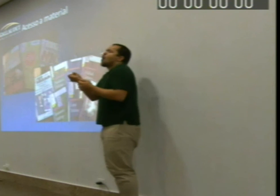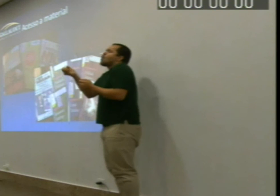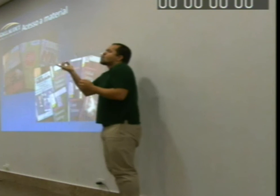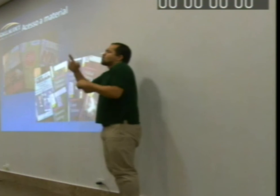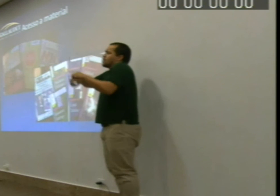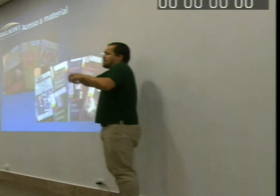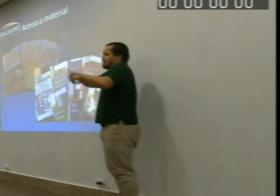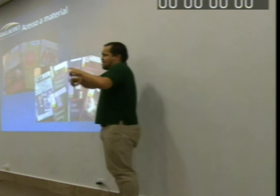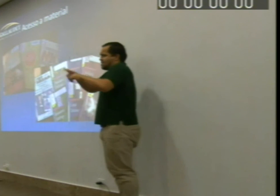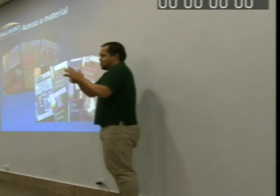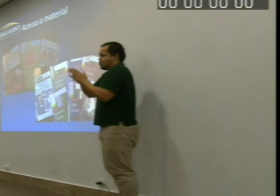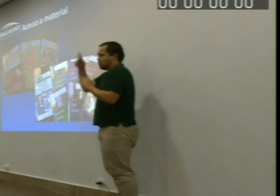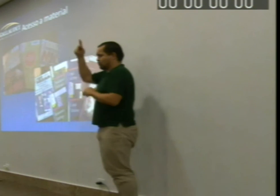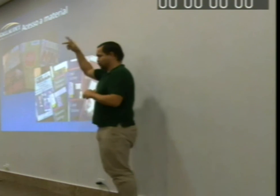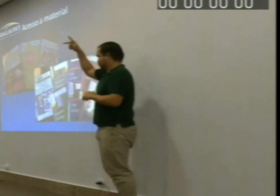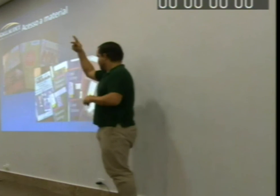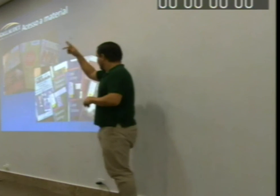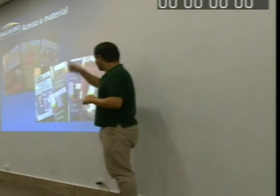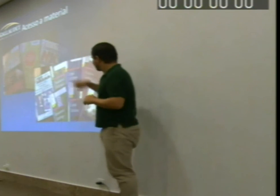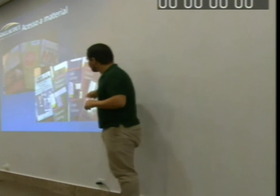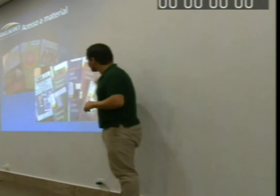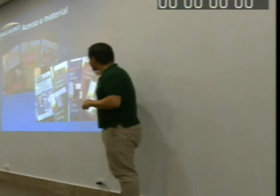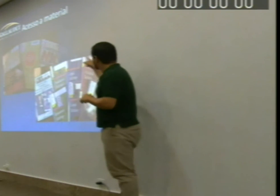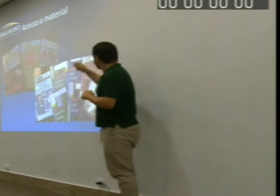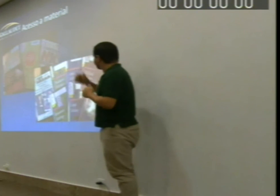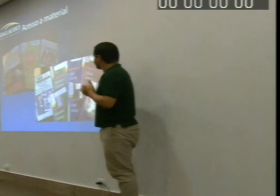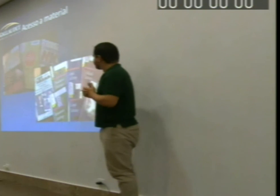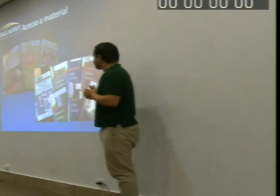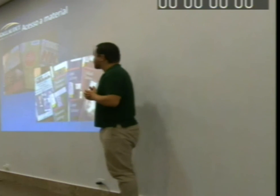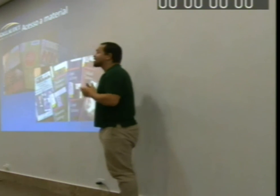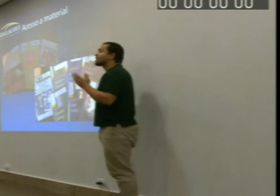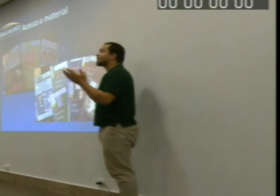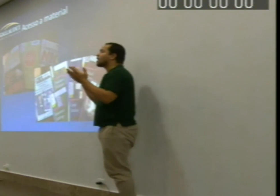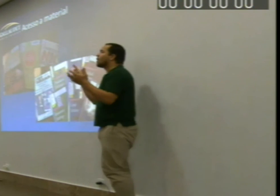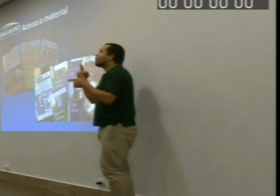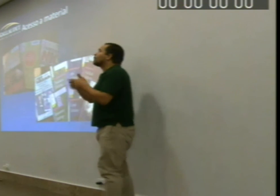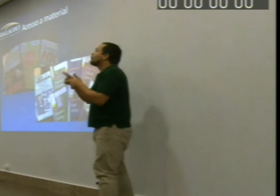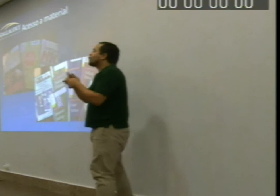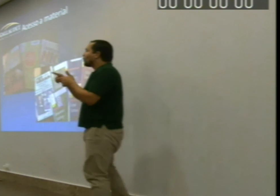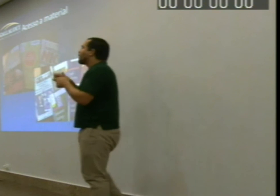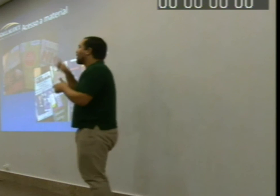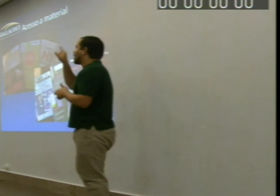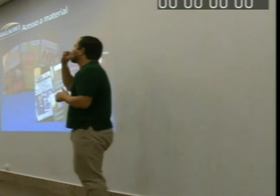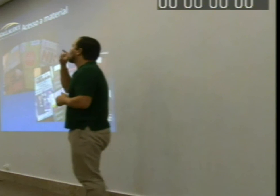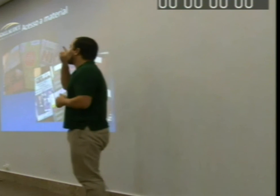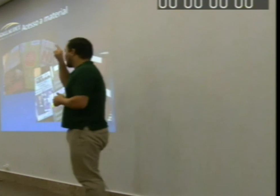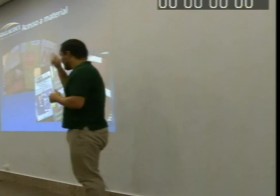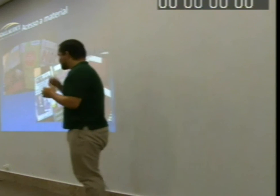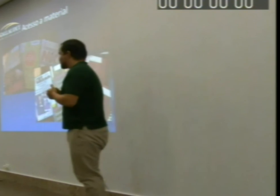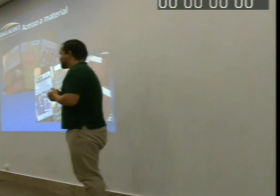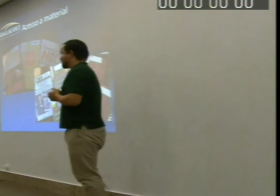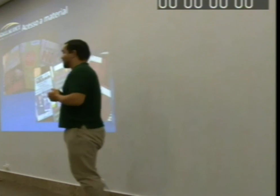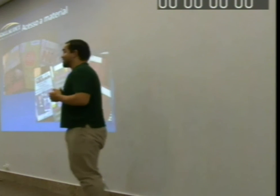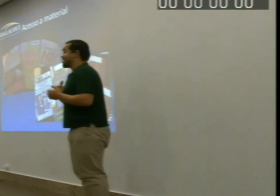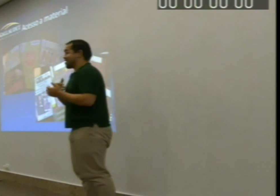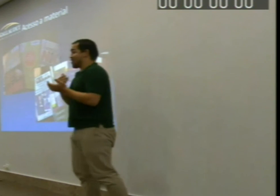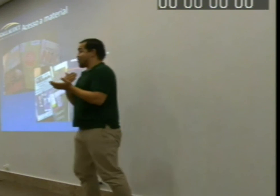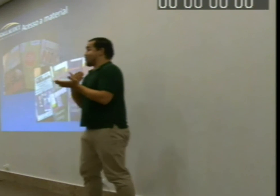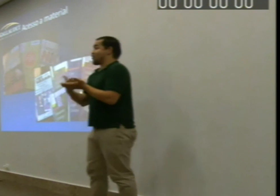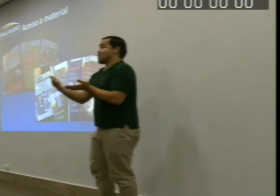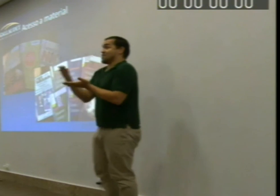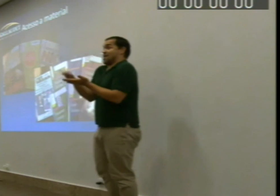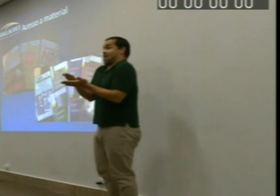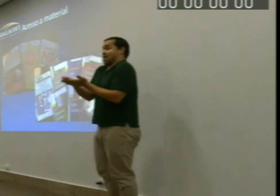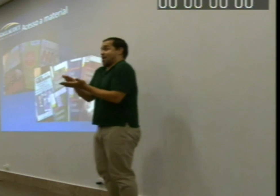minut a quantidade de materiais próprio de de lá lá da galal eh qual que é